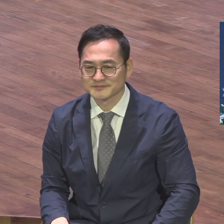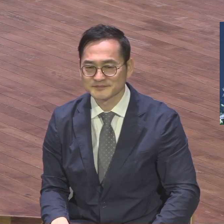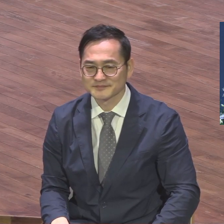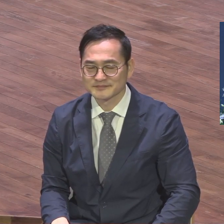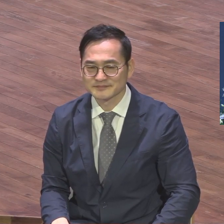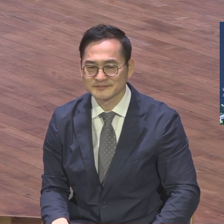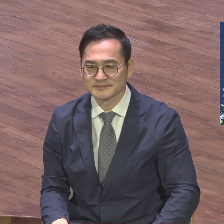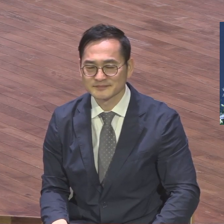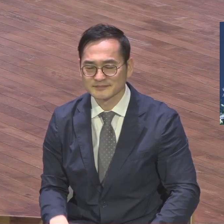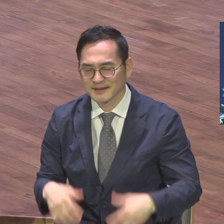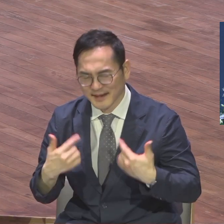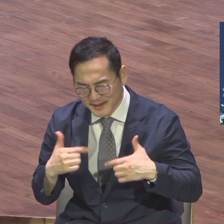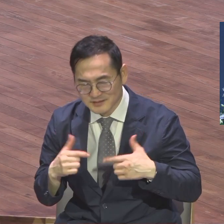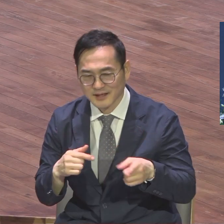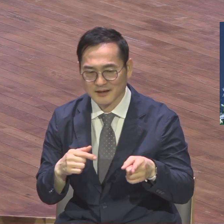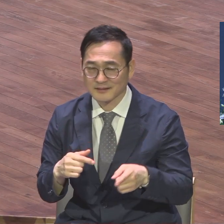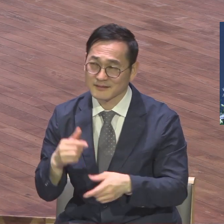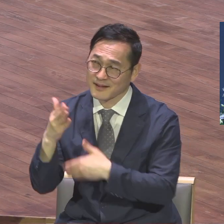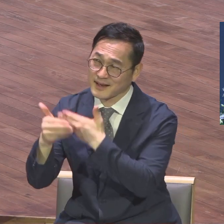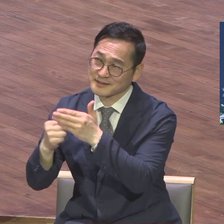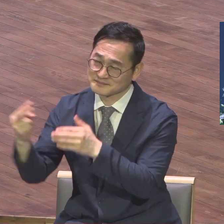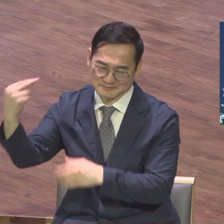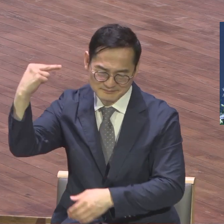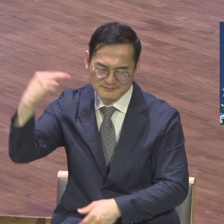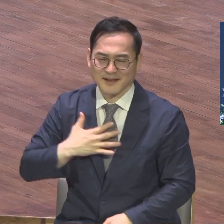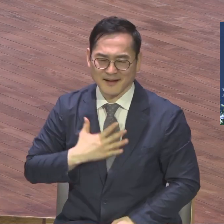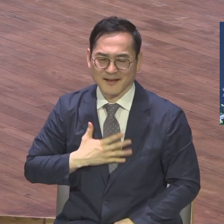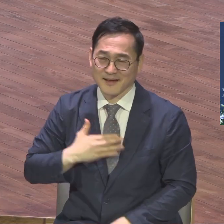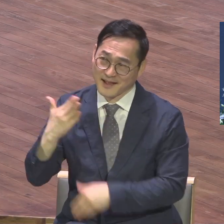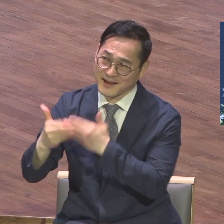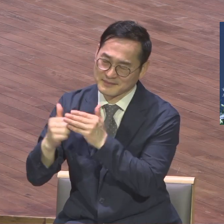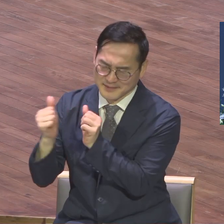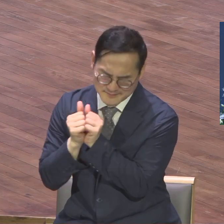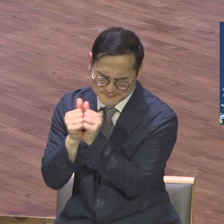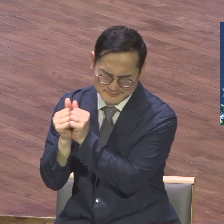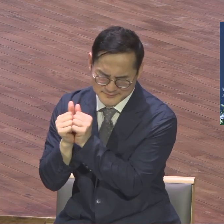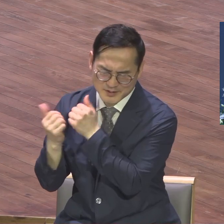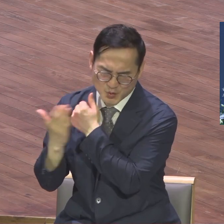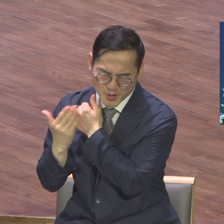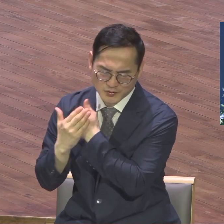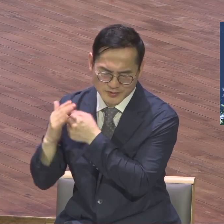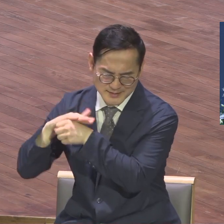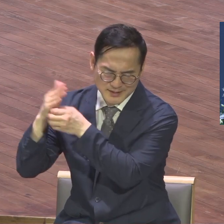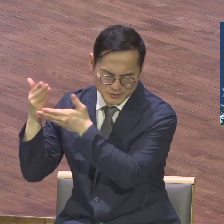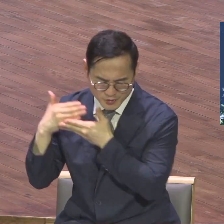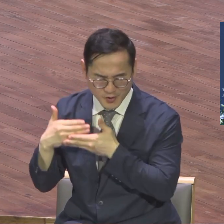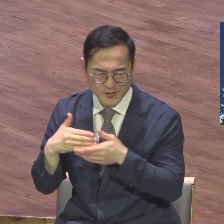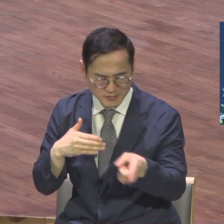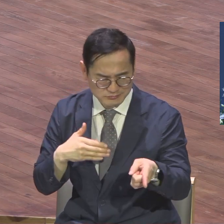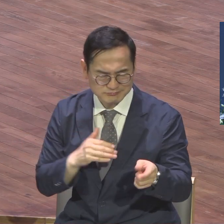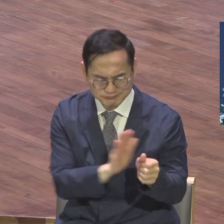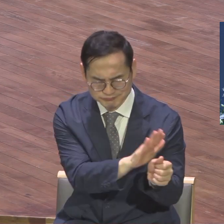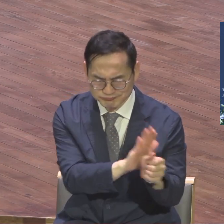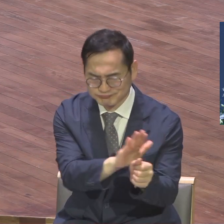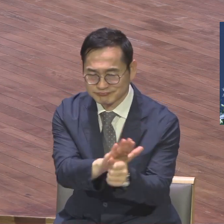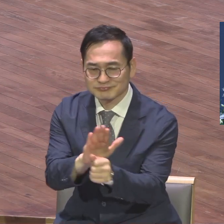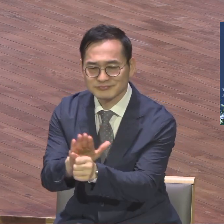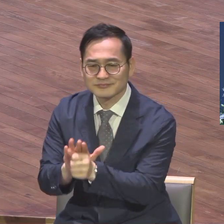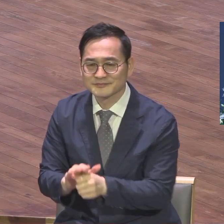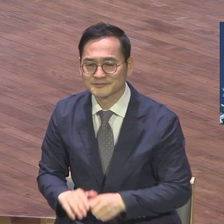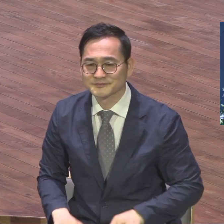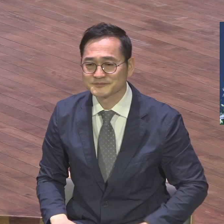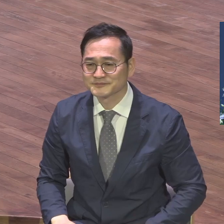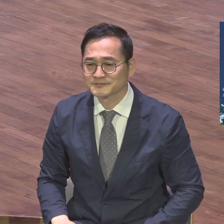순간 매 순간. 하나님이 함께 하시구나. 하나님 나를 사랑하시구나. 하나님 나를 축복하시구나. 하나님